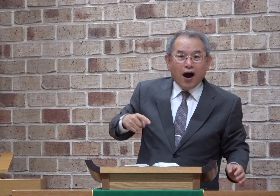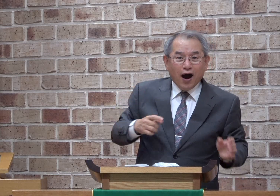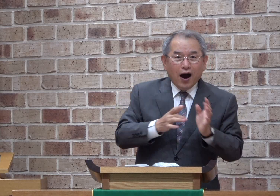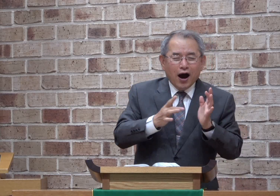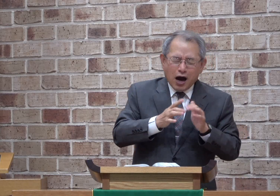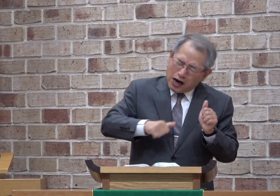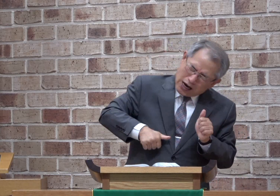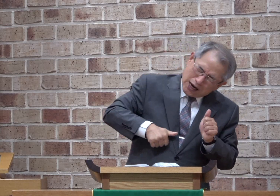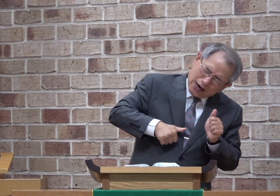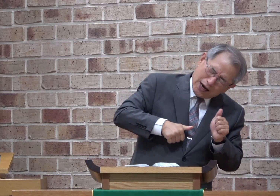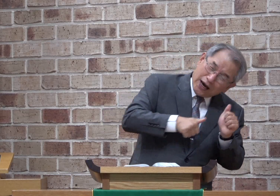예수님을 따라오는 끈질긴 모습,